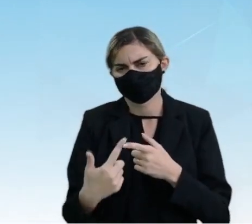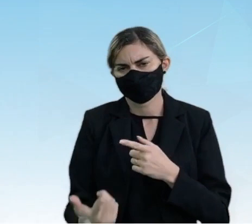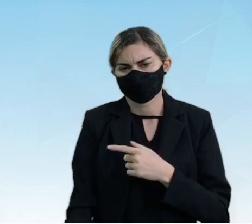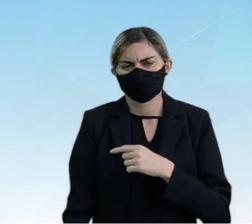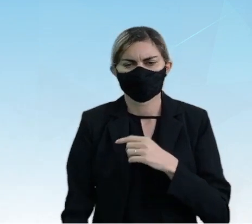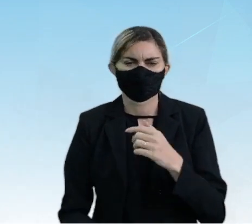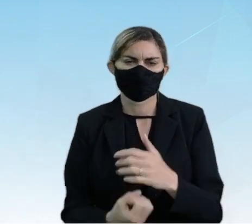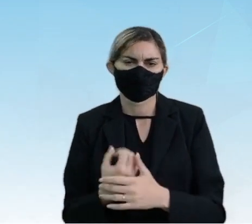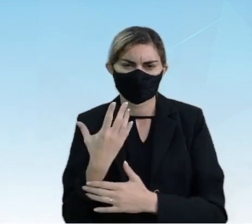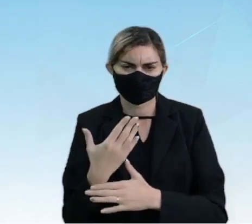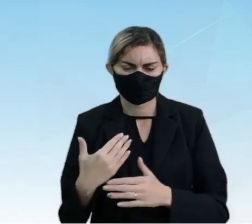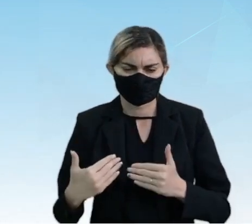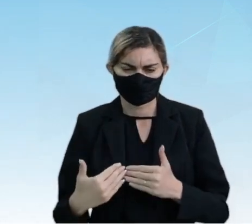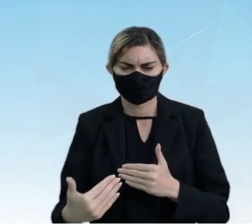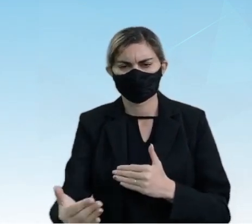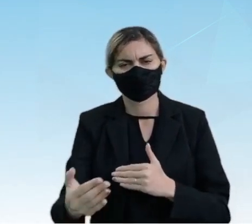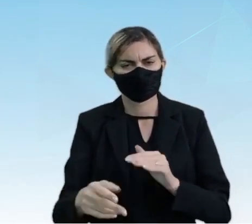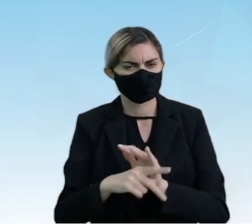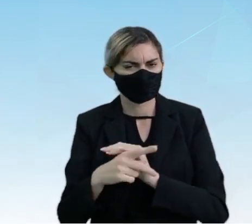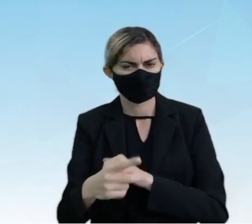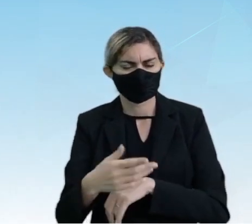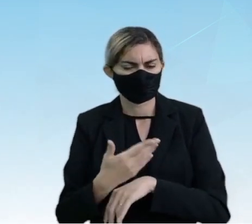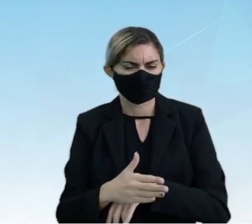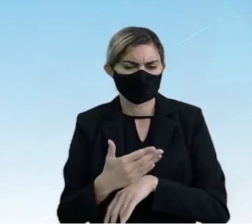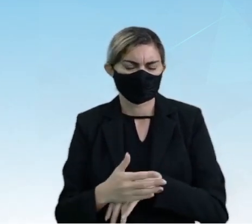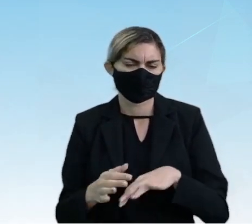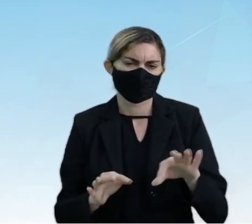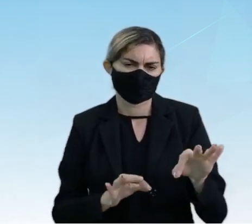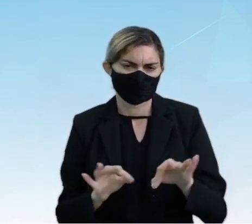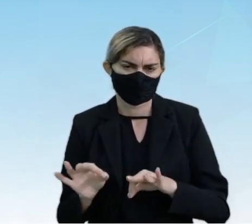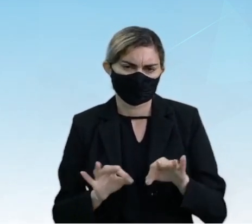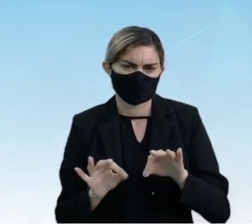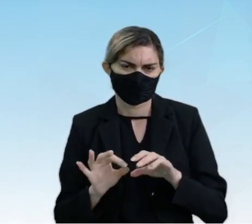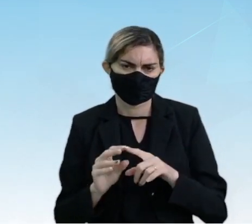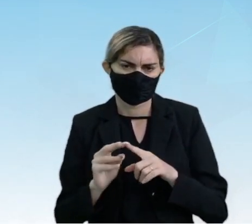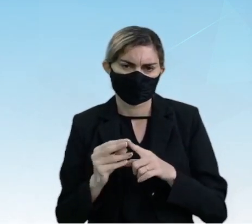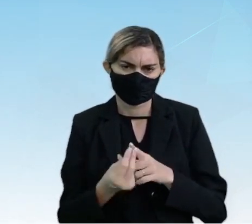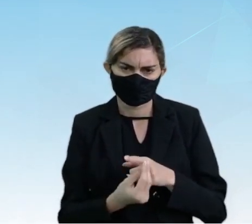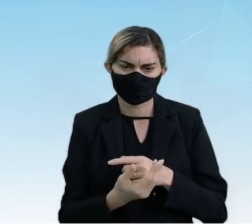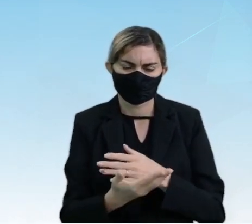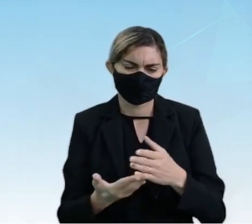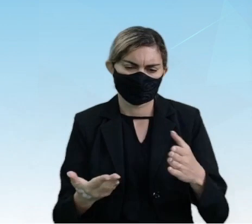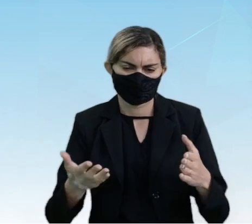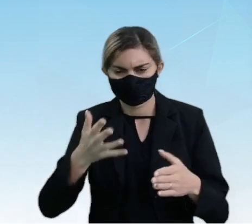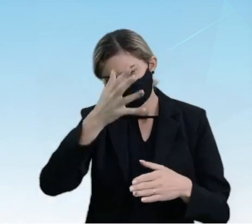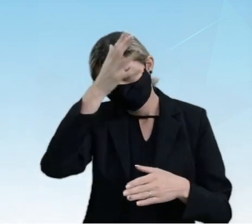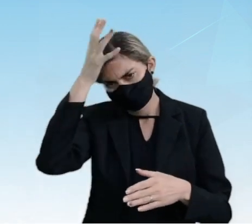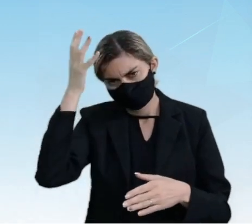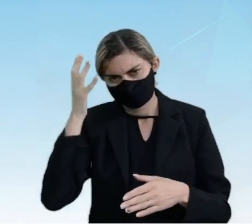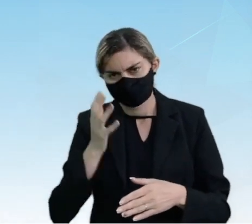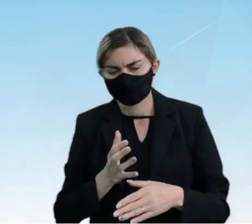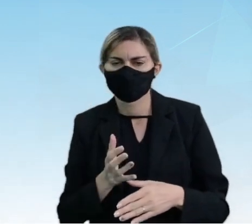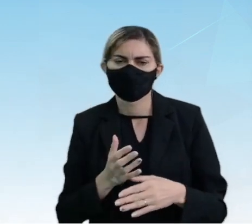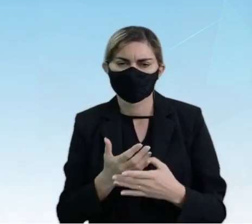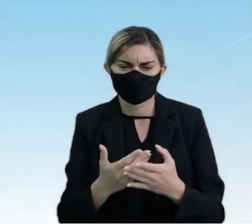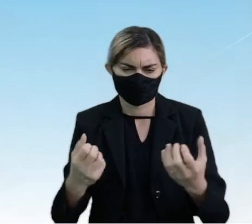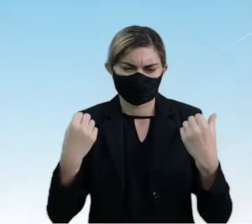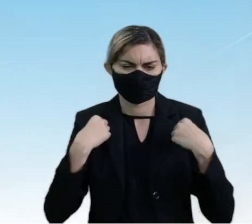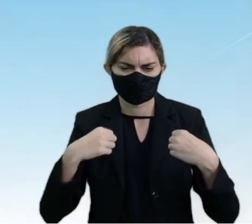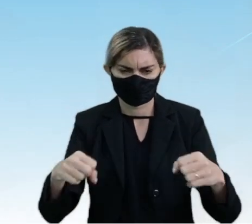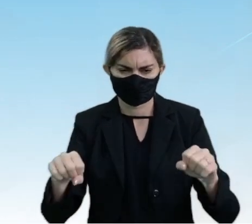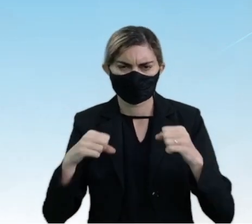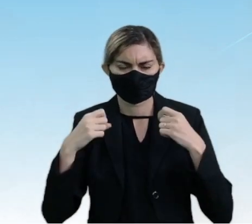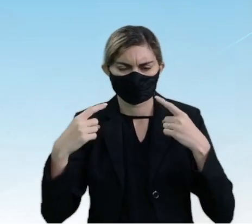criada. Né, e ela passou a ser exclusivamente uma prática de preparação física. Então, os romanos eles usavam intensamente a ginástica para o